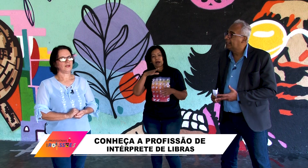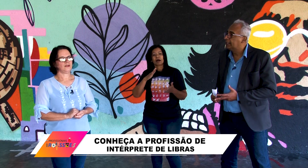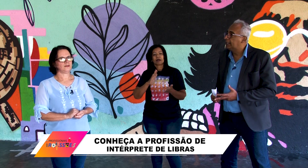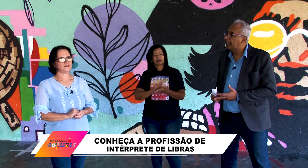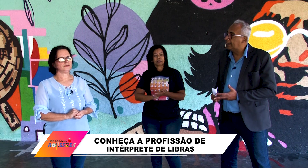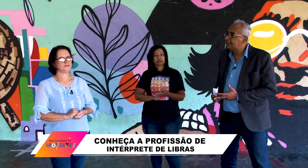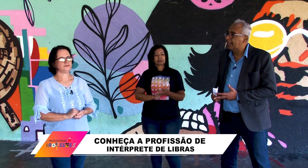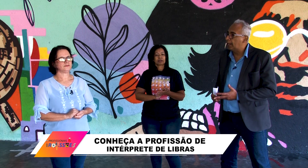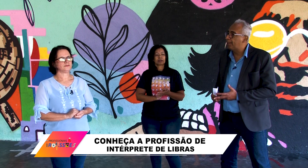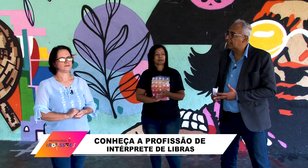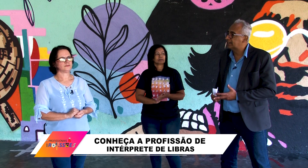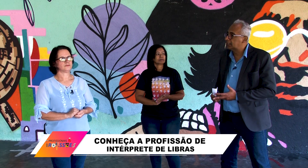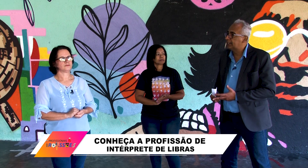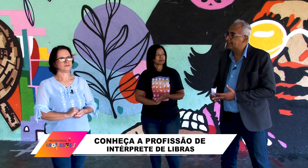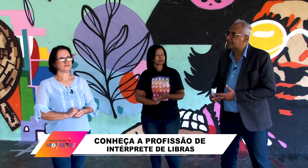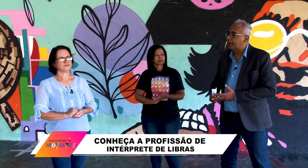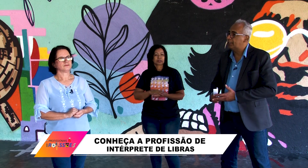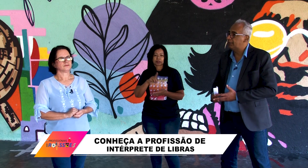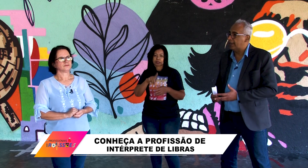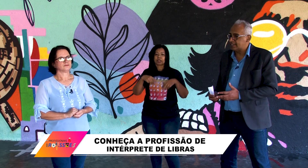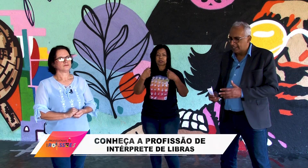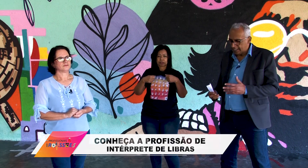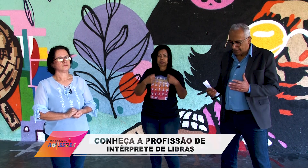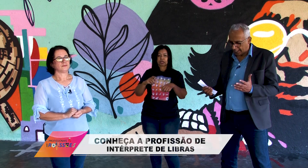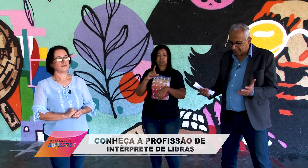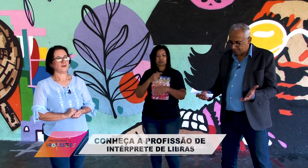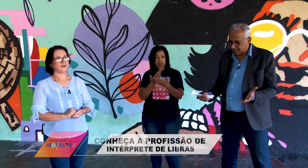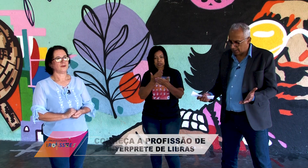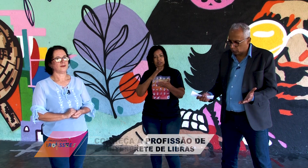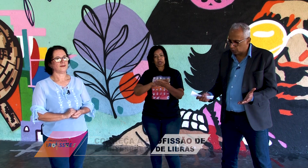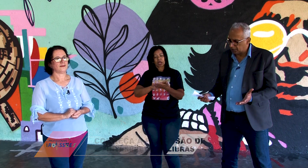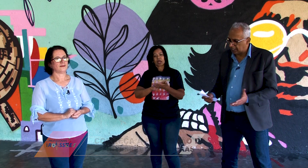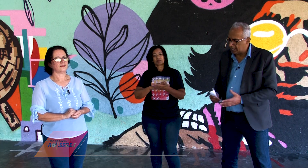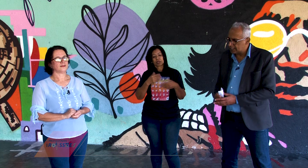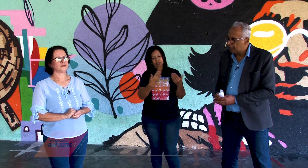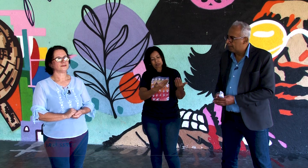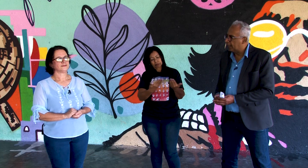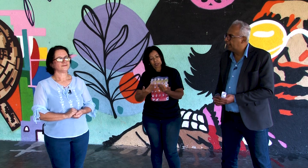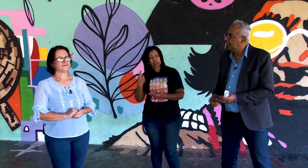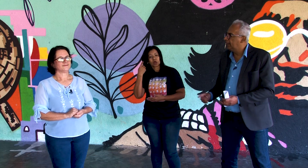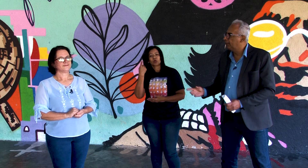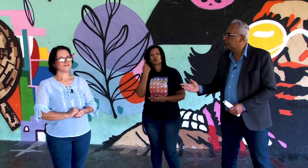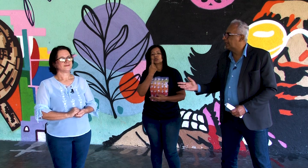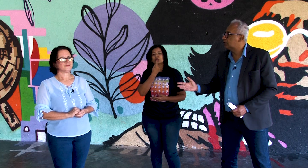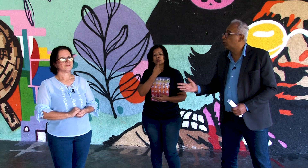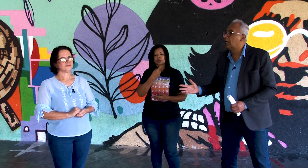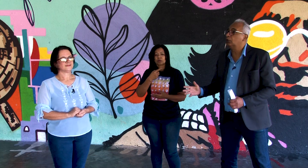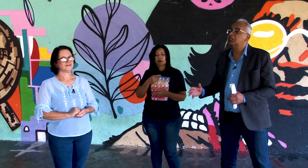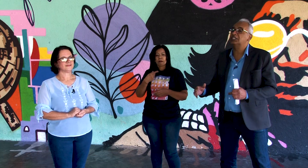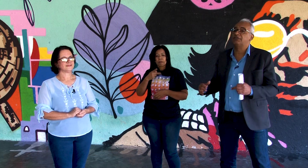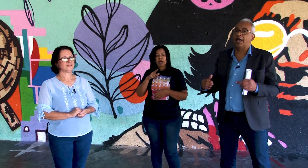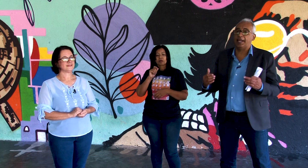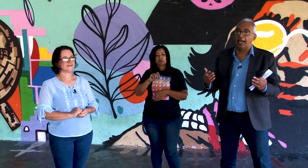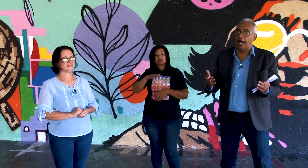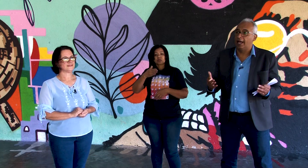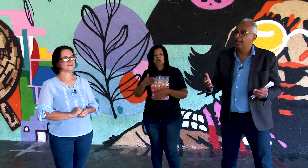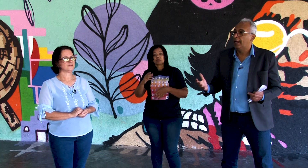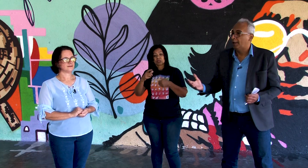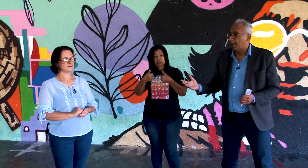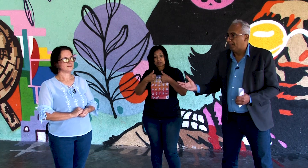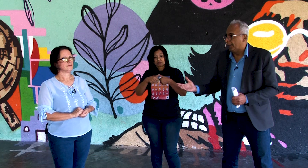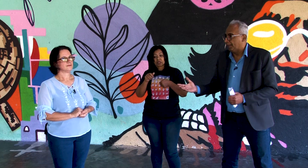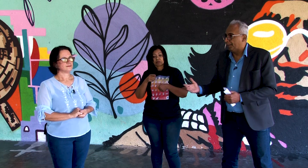né, que seria bastante necessário que tivesse na recepção de hospitais, para que vocês, quando estiverem